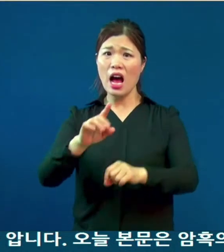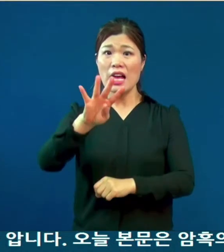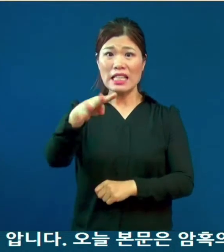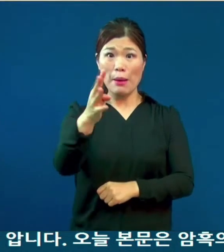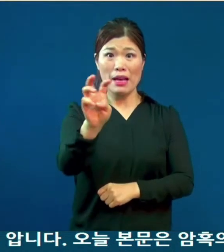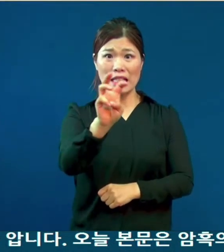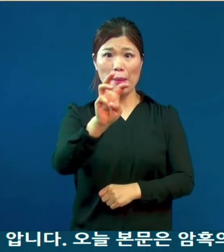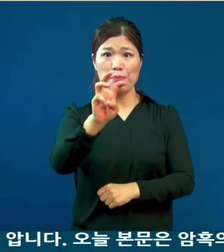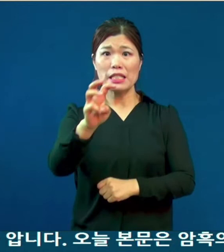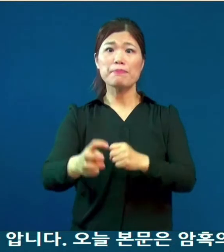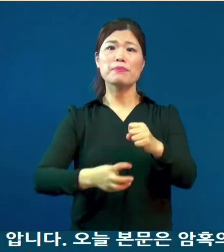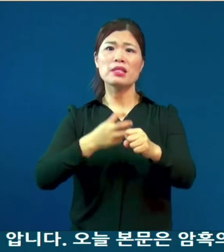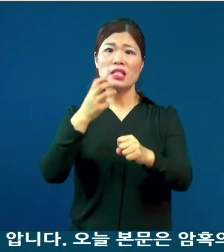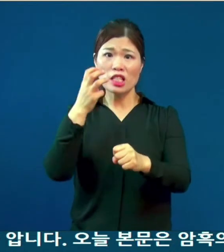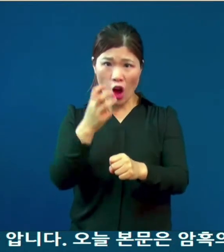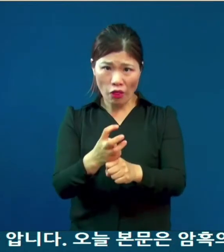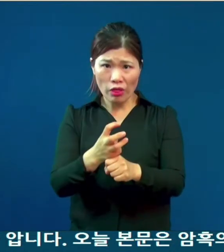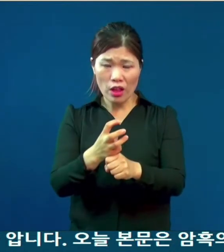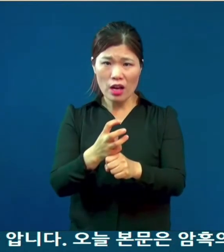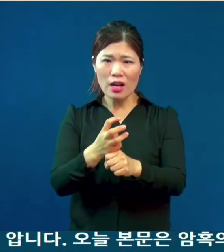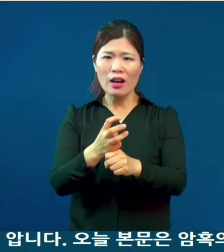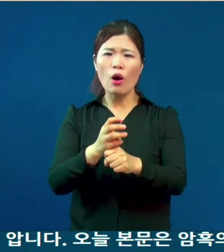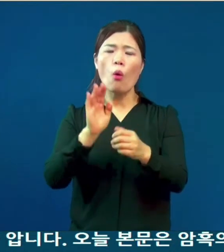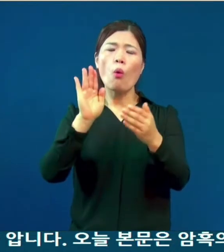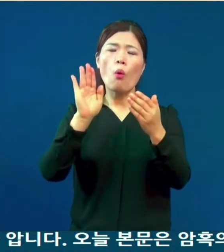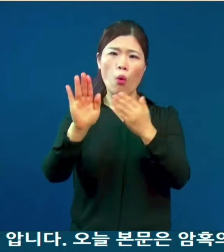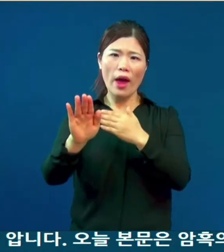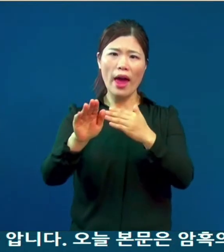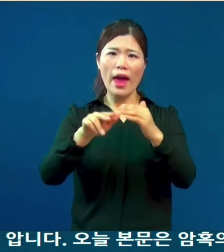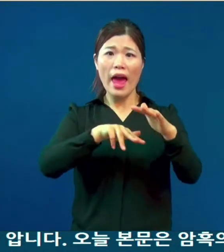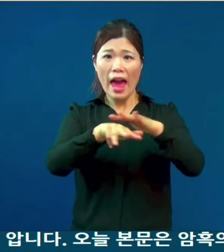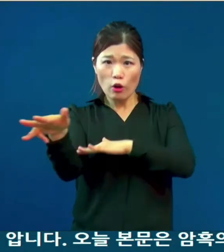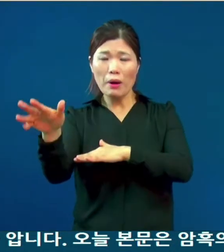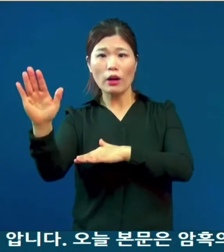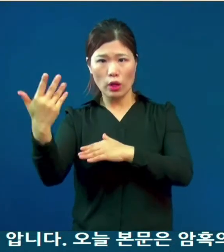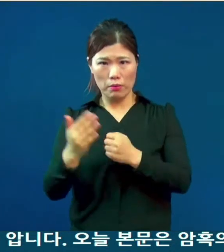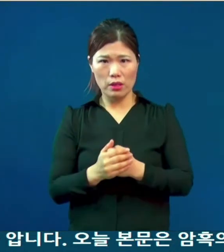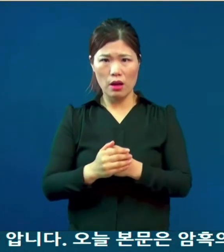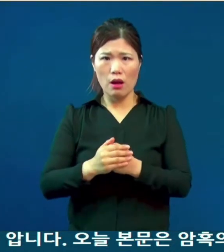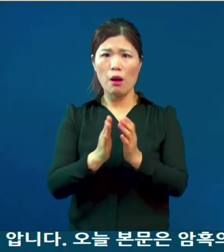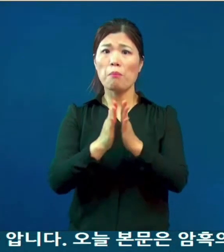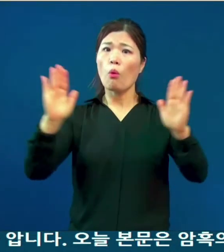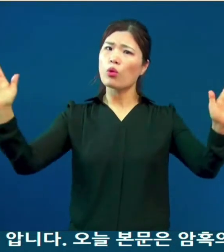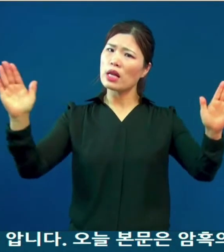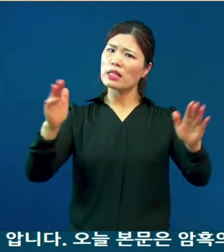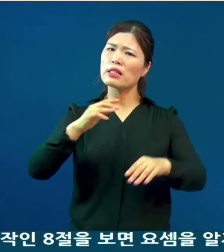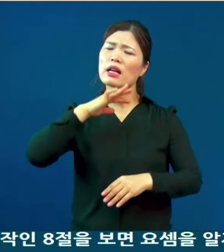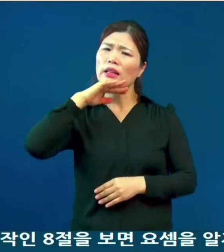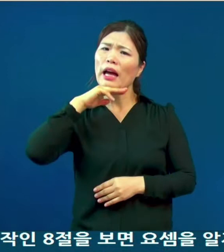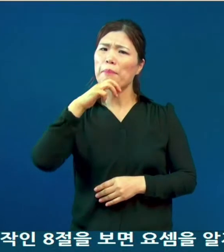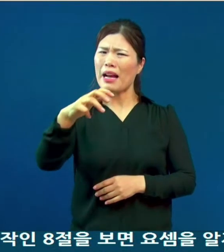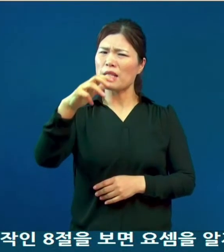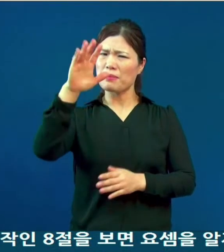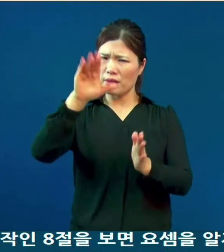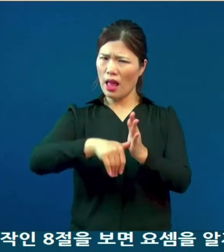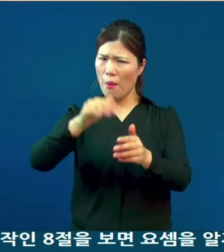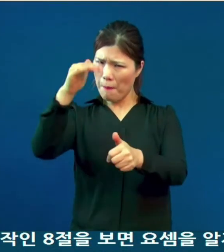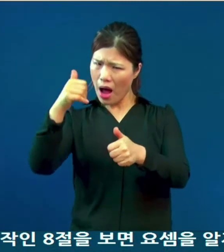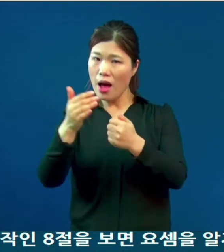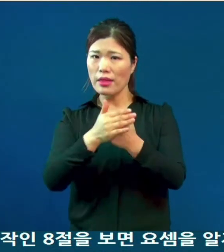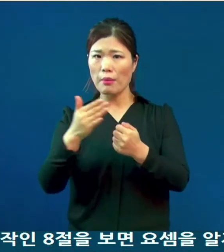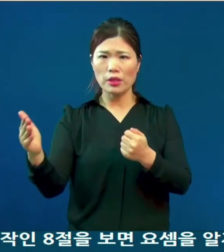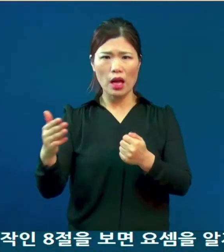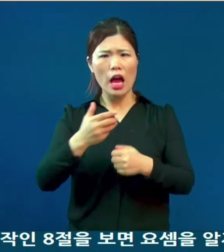만에 출애굽하게 되고 모세는 80세의 부름을 받았으니까 이때는 대략 요셉이 죽은